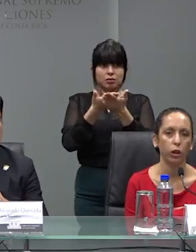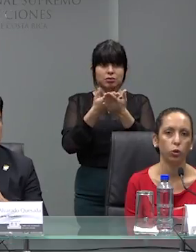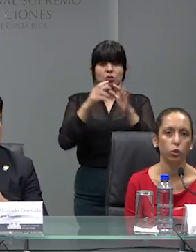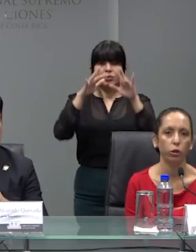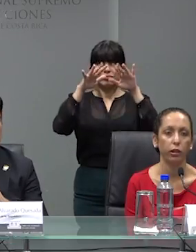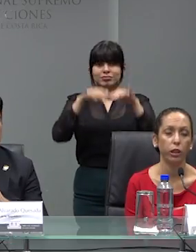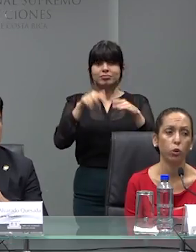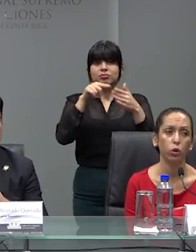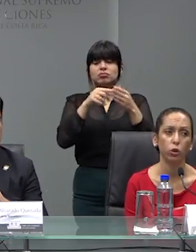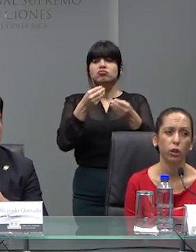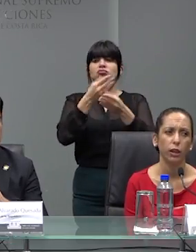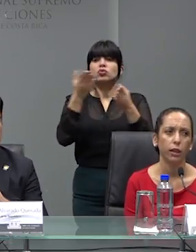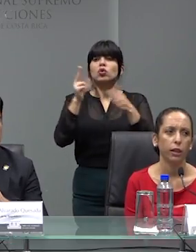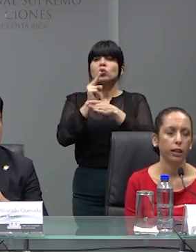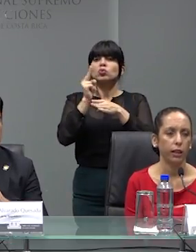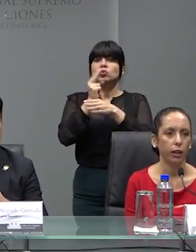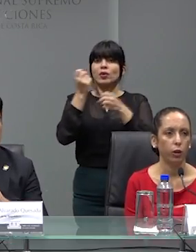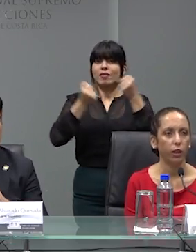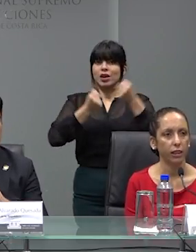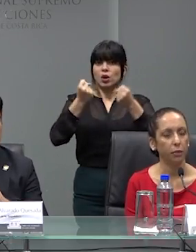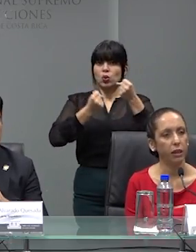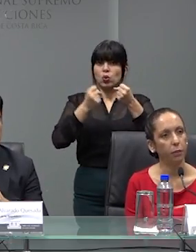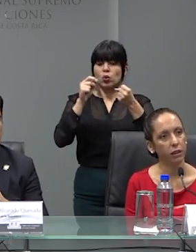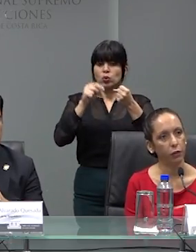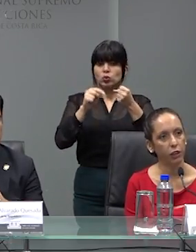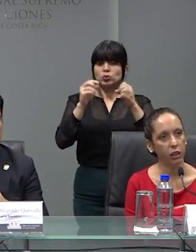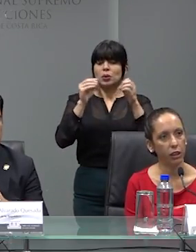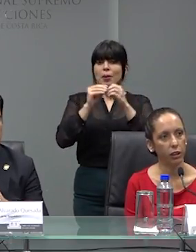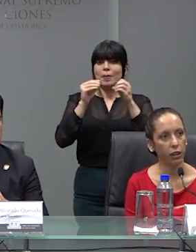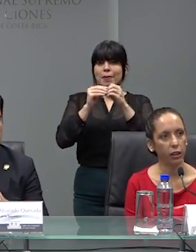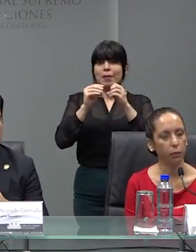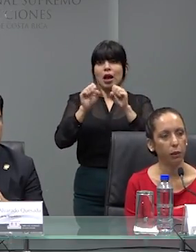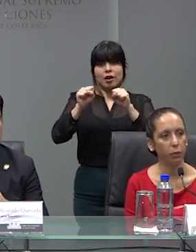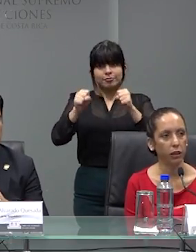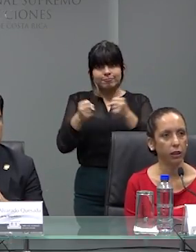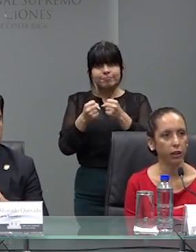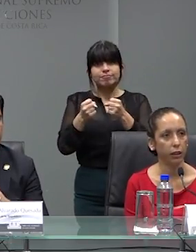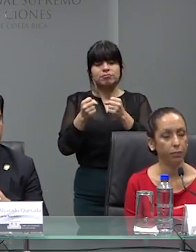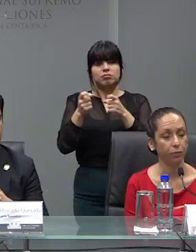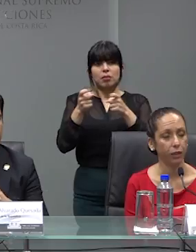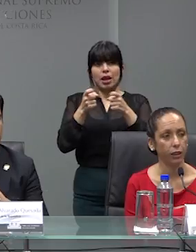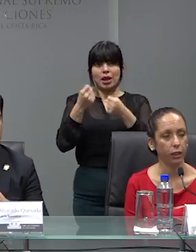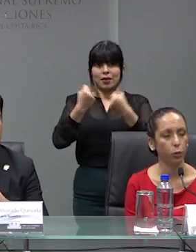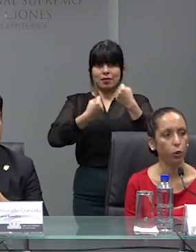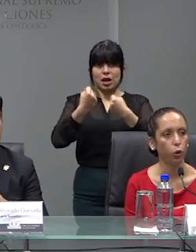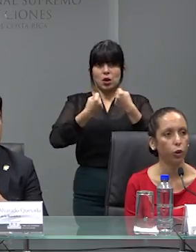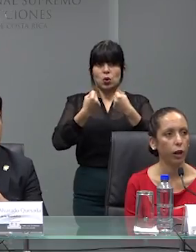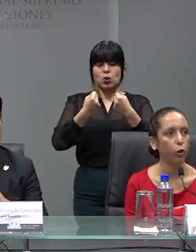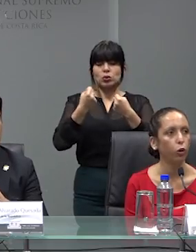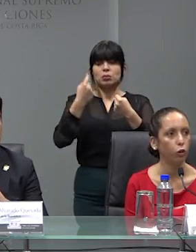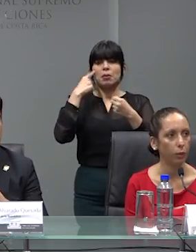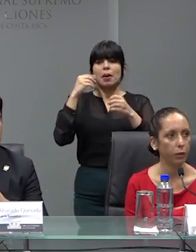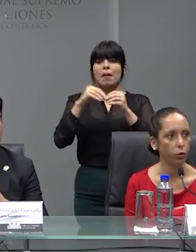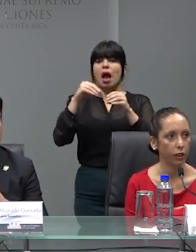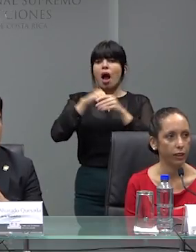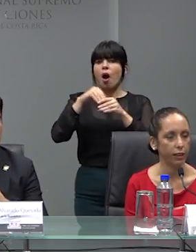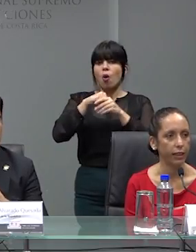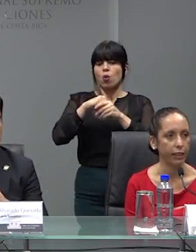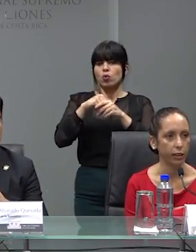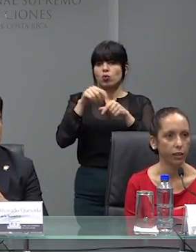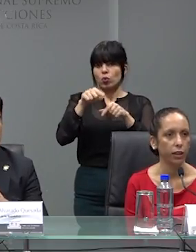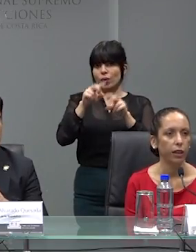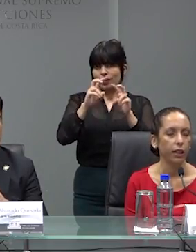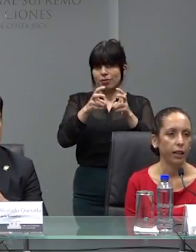circular sobre el uso de vehículos que lo hace de manera más eficiente y permite hacer un poco de ahorro, al menos en